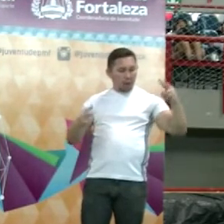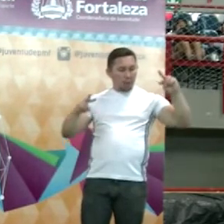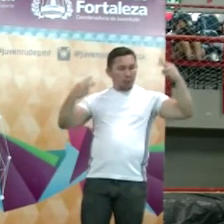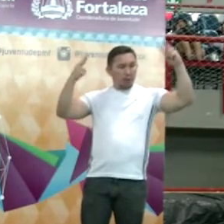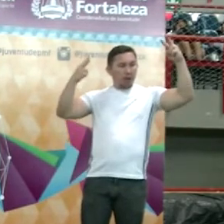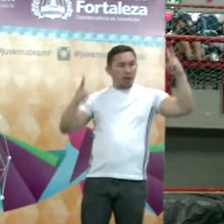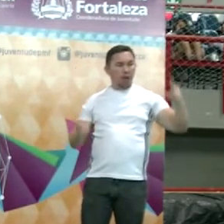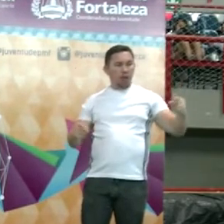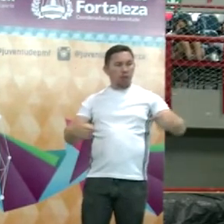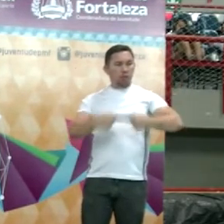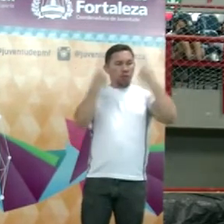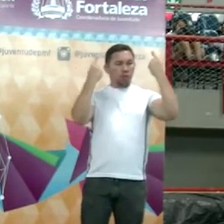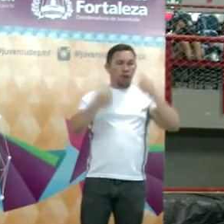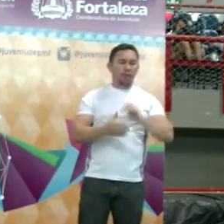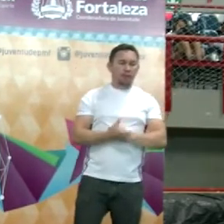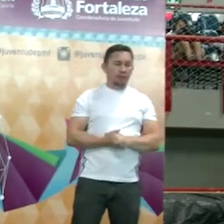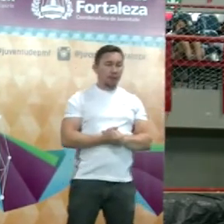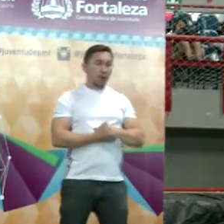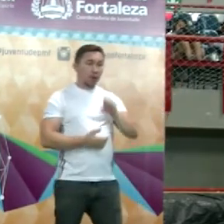ó: